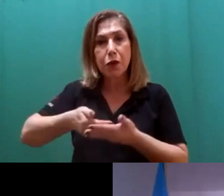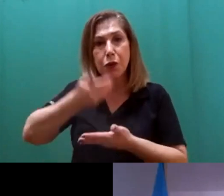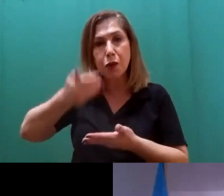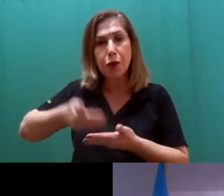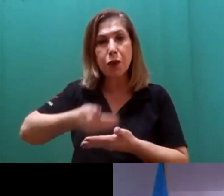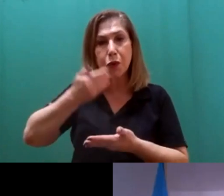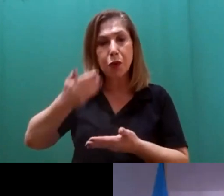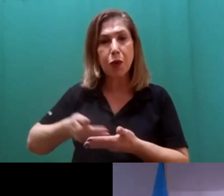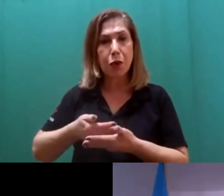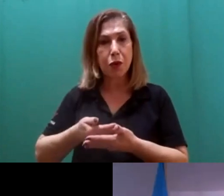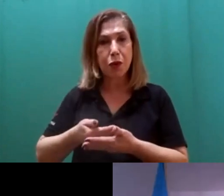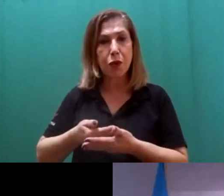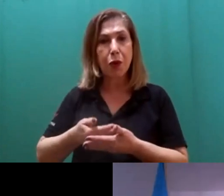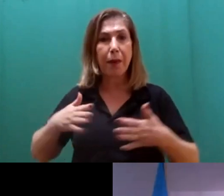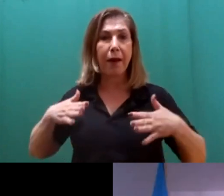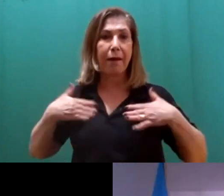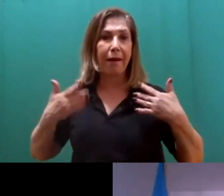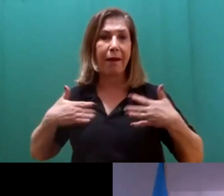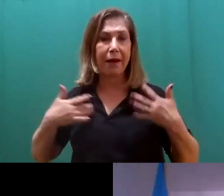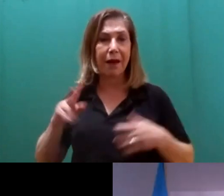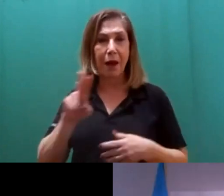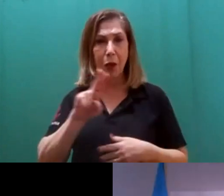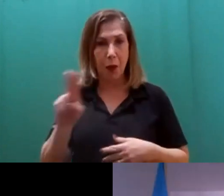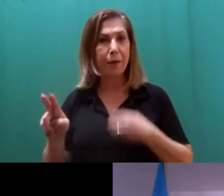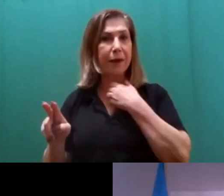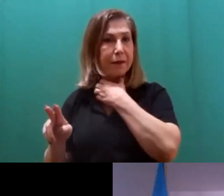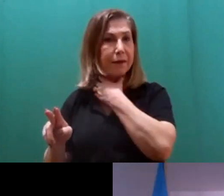uma sopa, a sopa Alegria, com